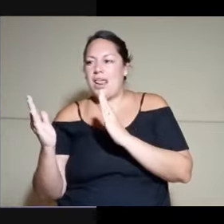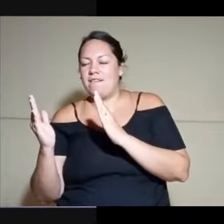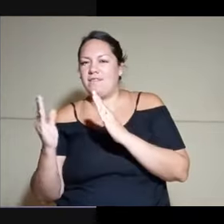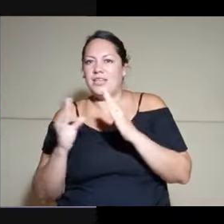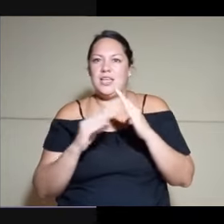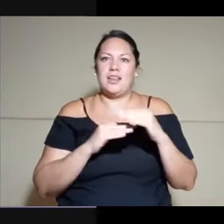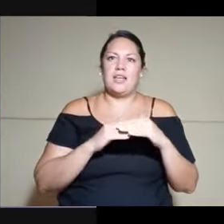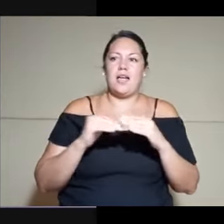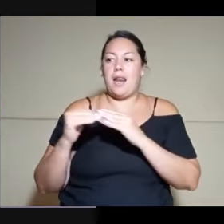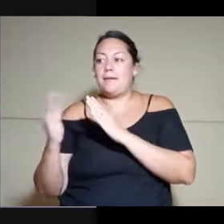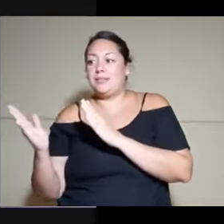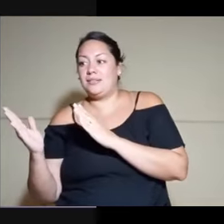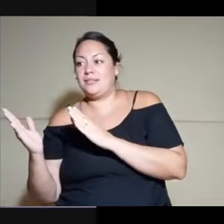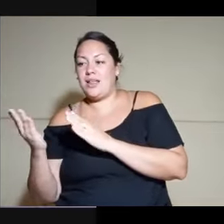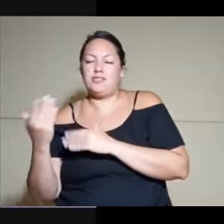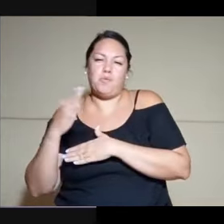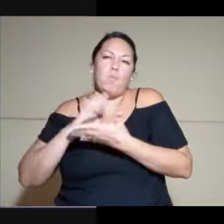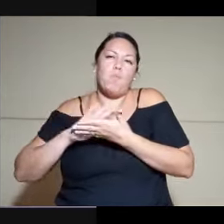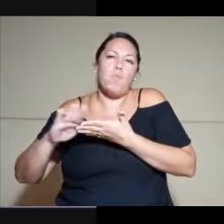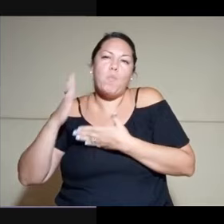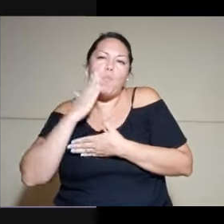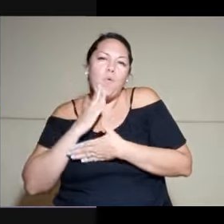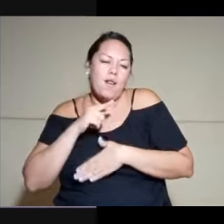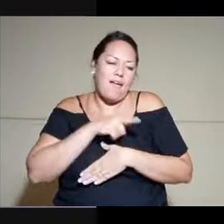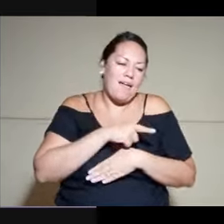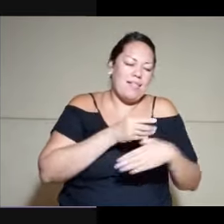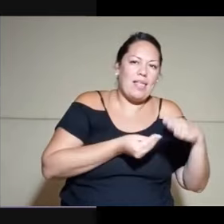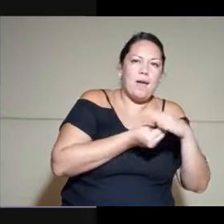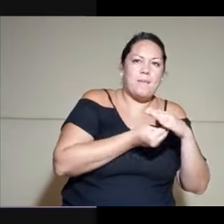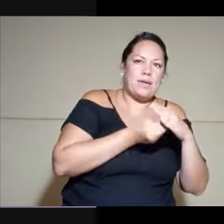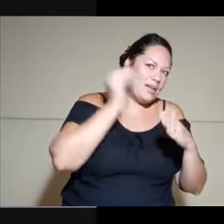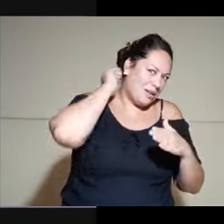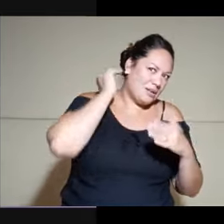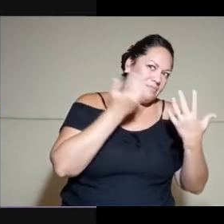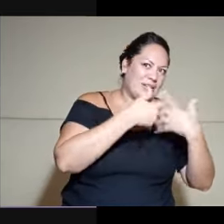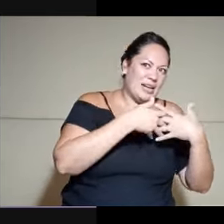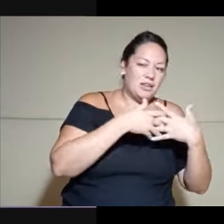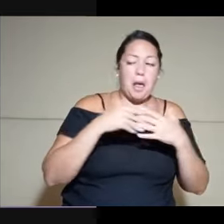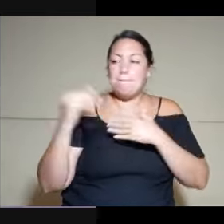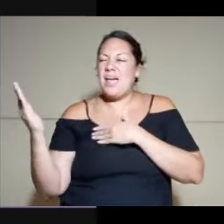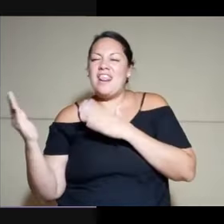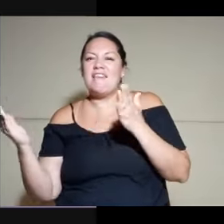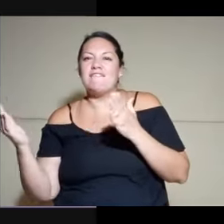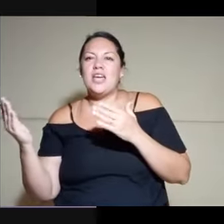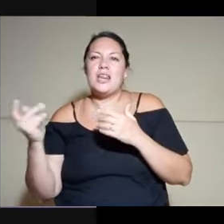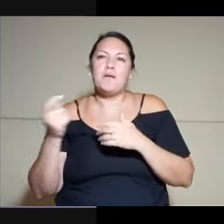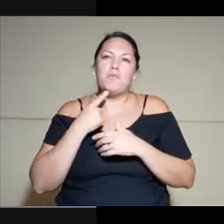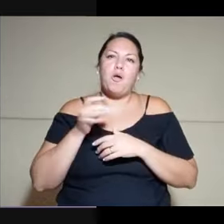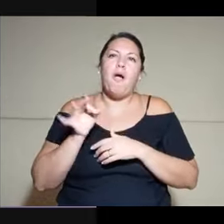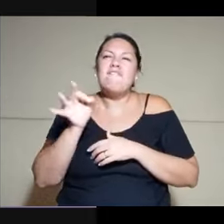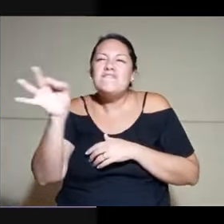Si son hay dos tipos de parálisis facial, la central y la periférica. Las periféricas son mejores, son más benignas, las centrales son de alguna